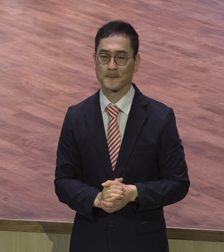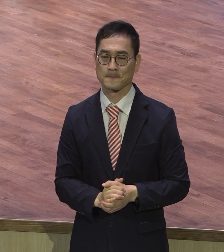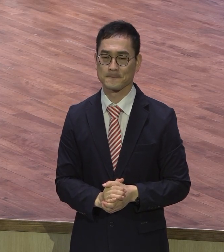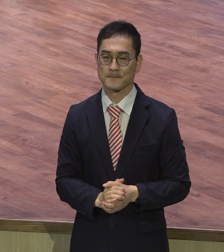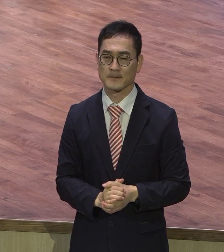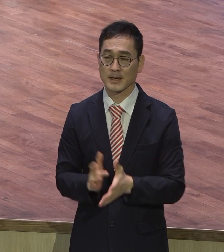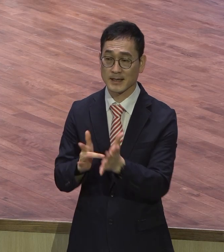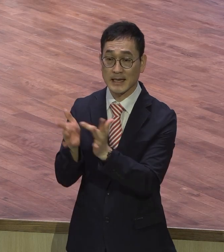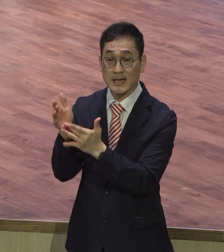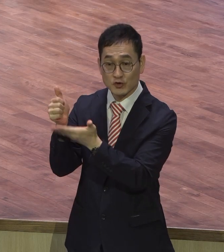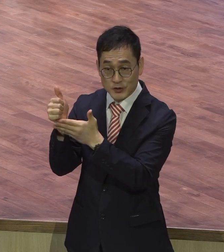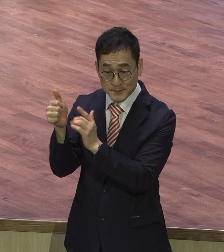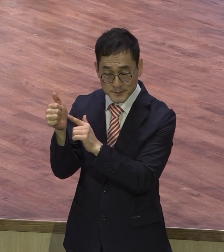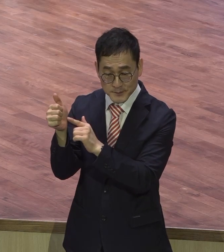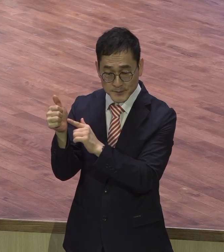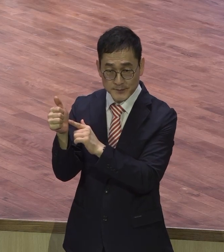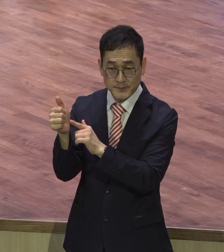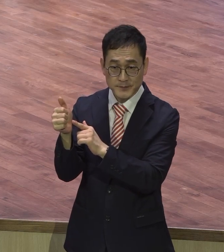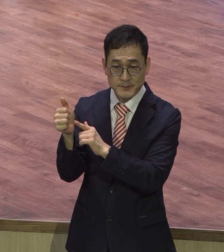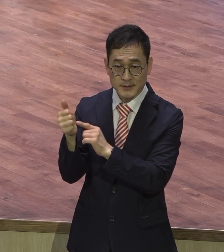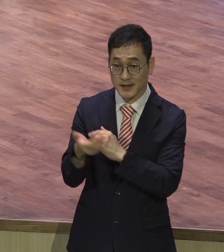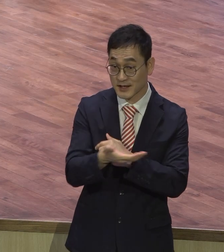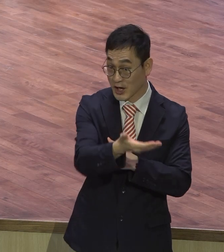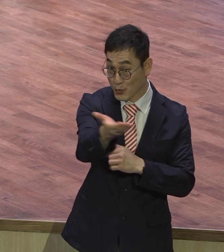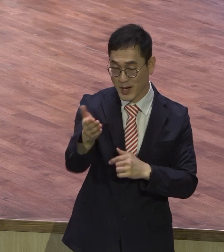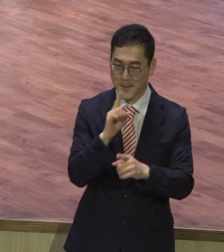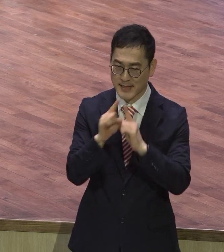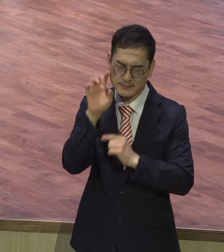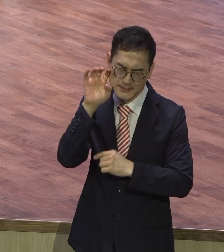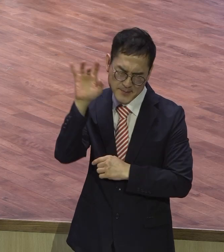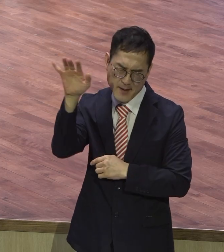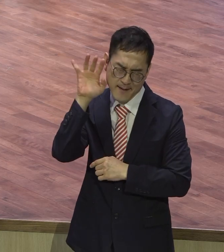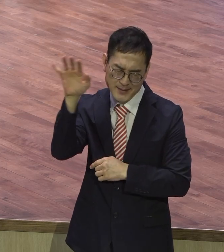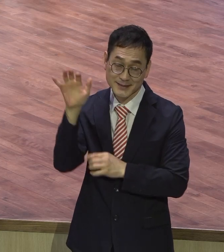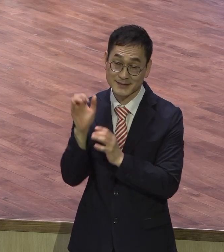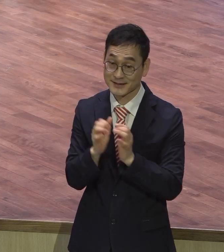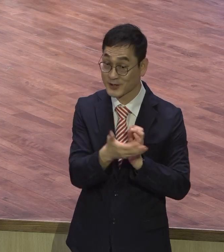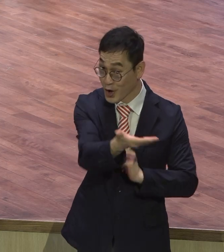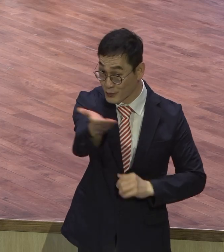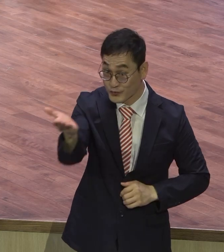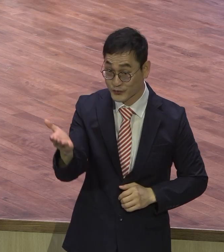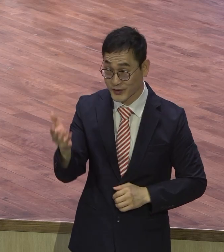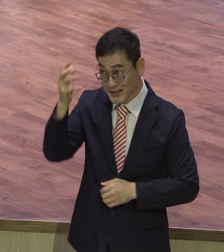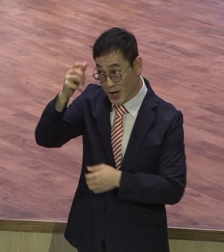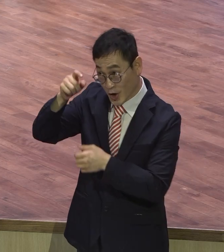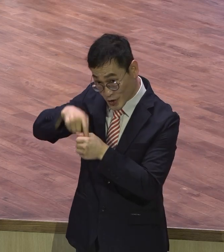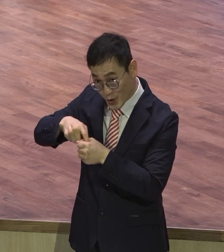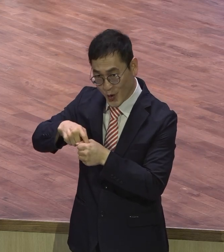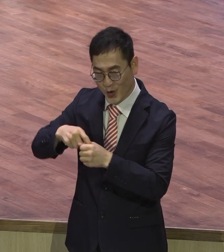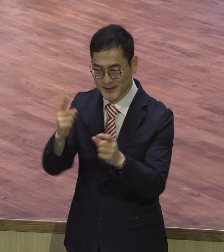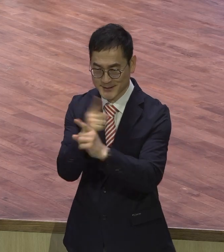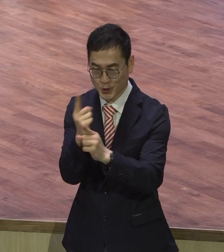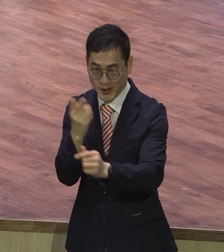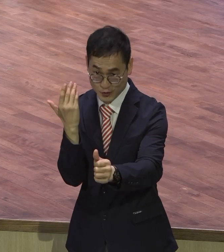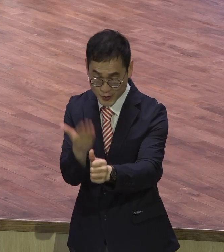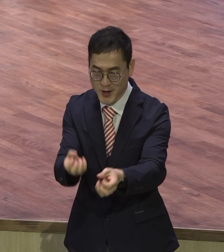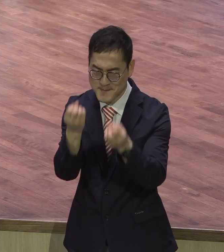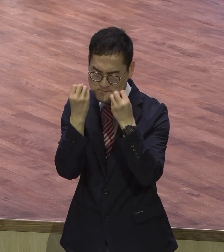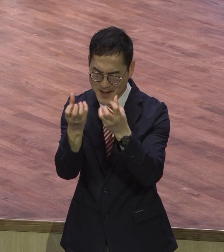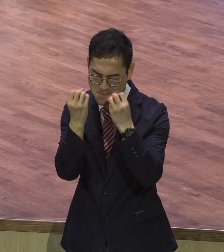깨어서 말씀을 사모하는 여러분들에게 영육관에 치료하시는 분이시고 새롭게 하시는